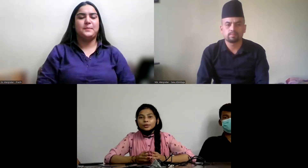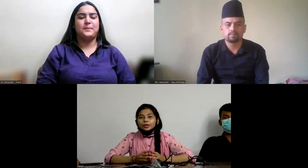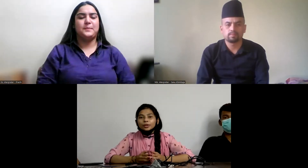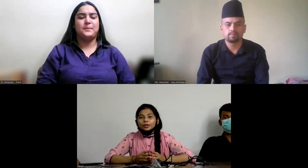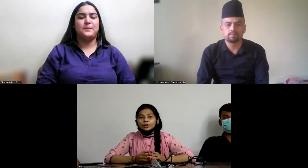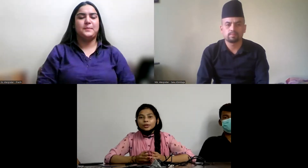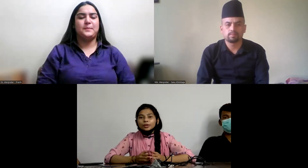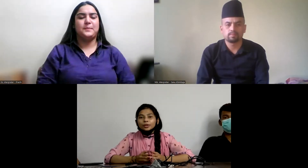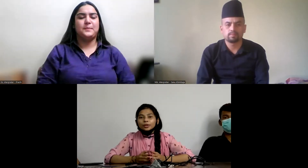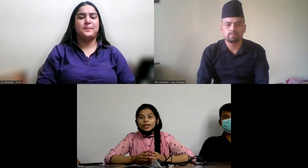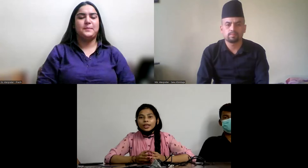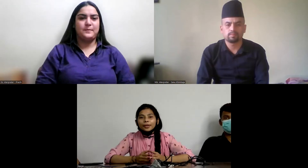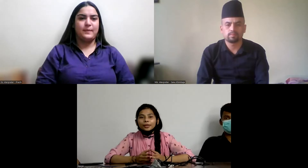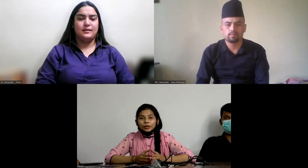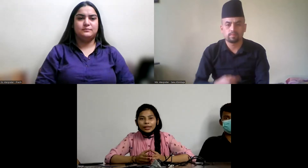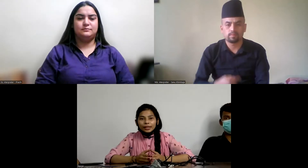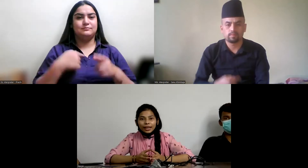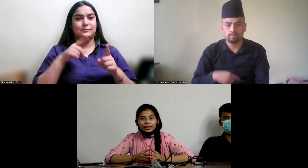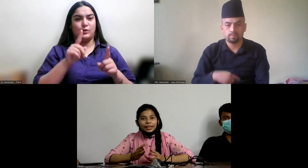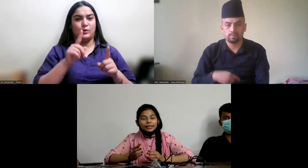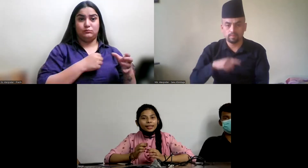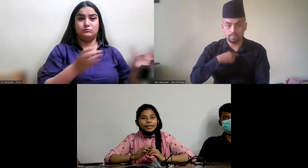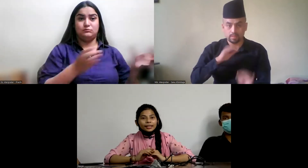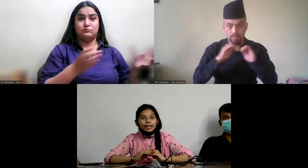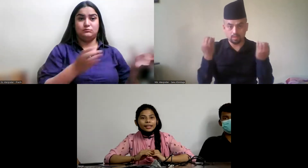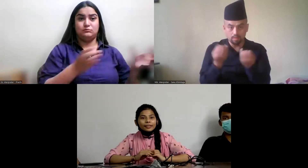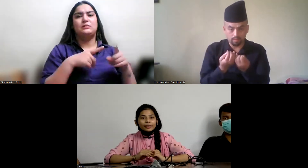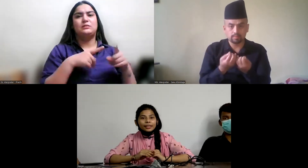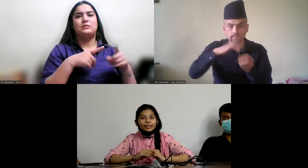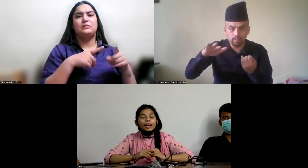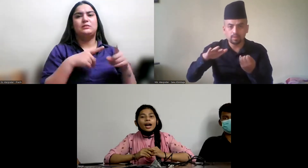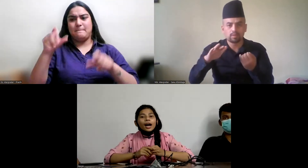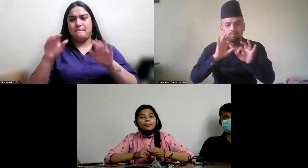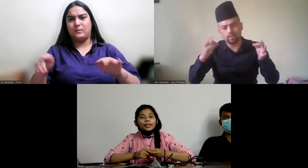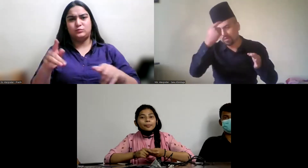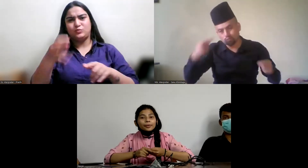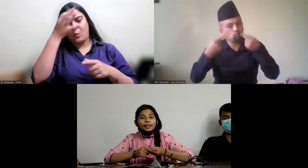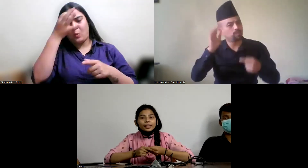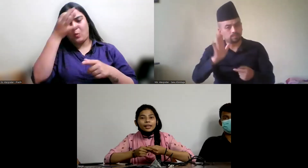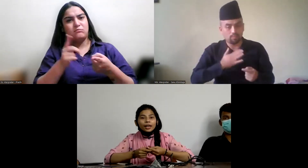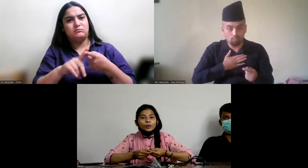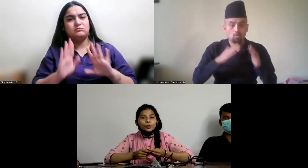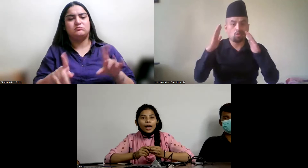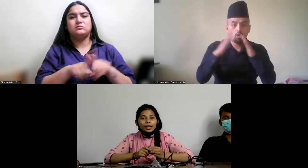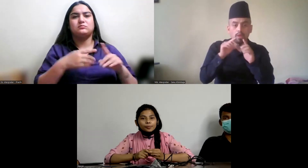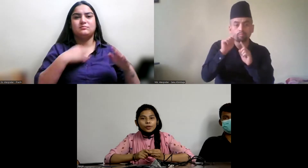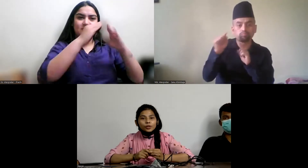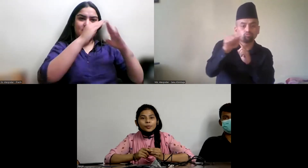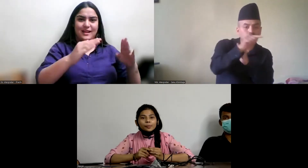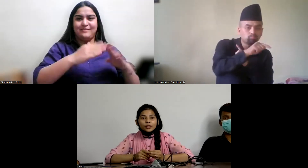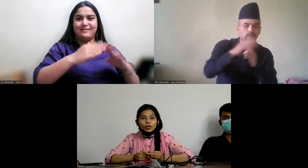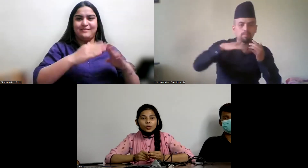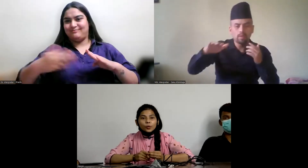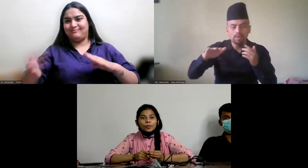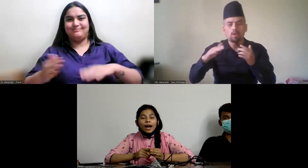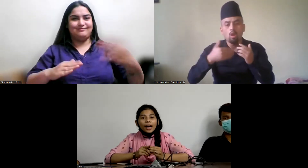हमारे समुदाय में बच्चों के साथ कई तरह की तकलीफें थी। हमने अपने घरों और आस पड़ोस